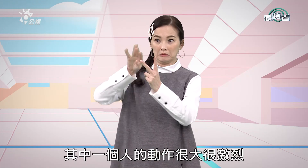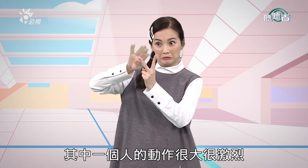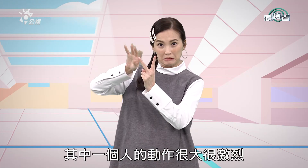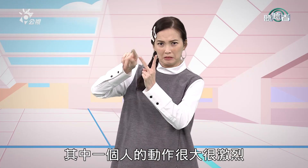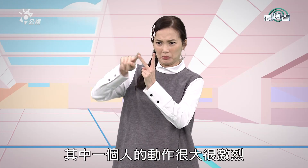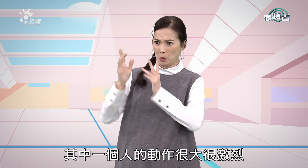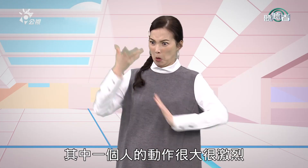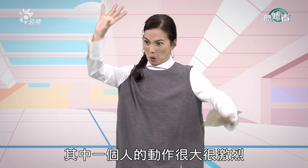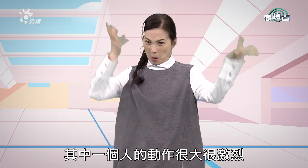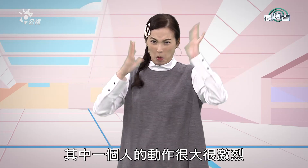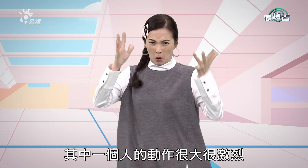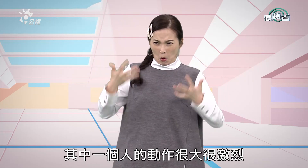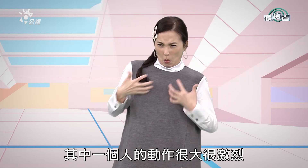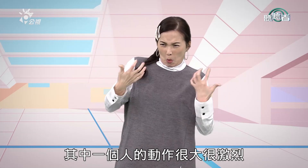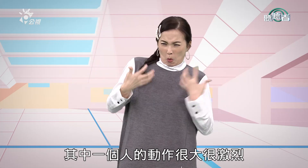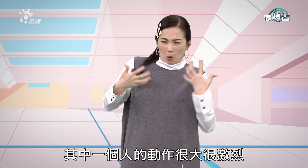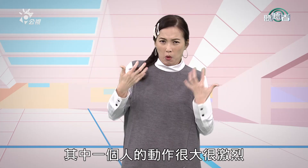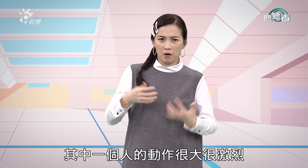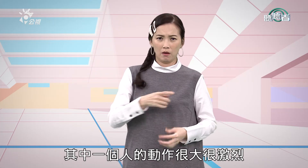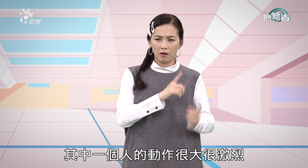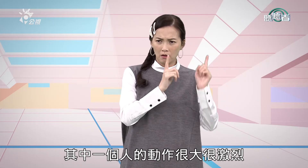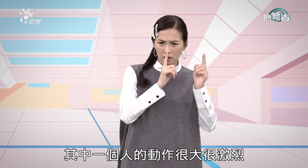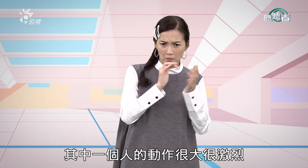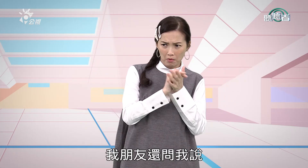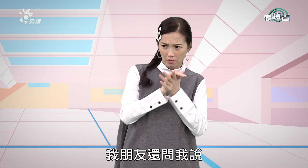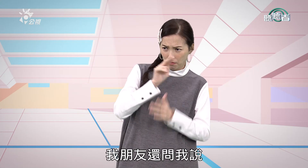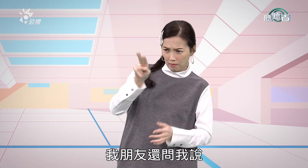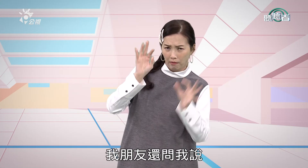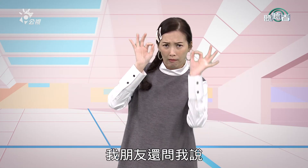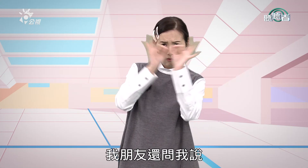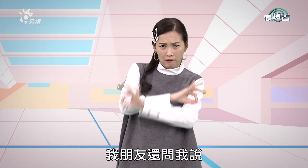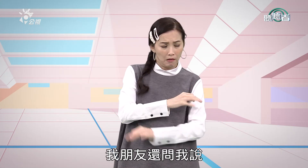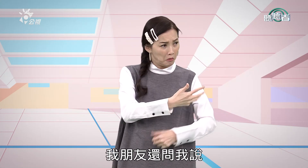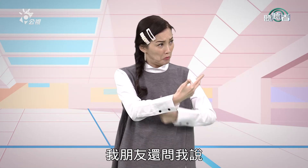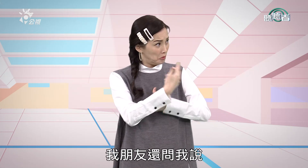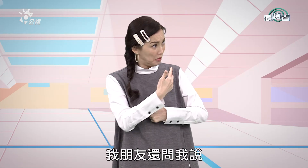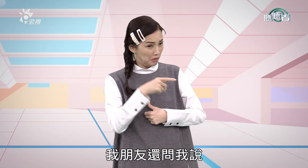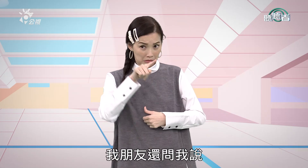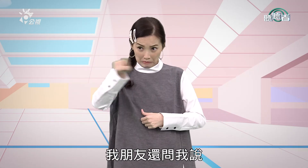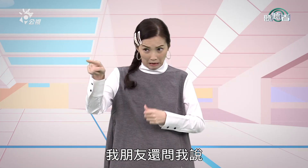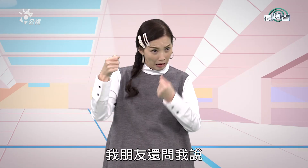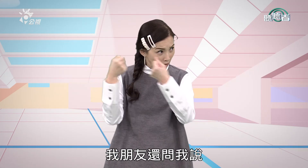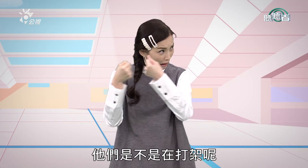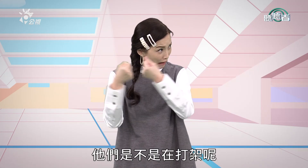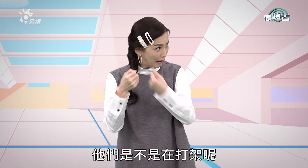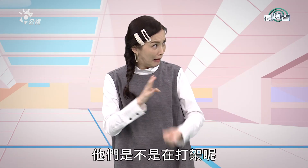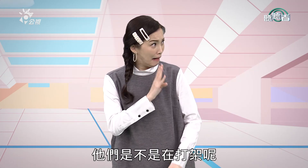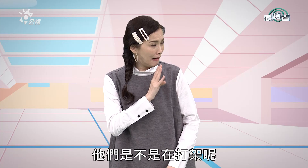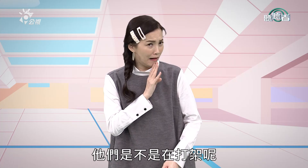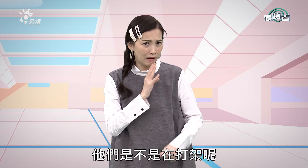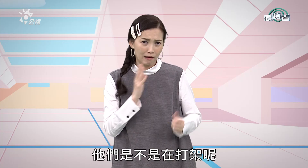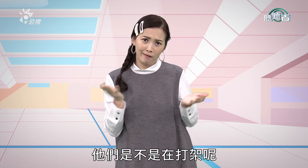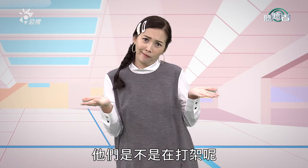作很大很激烈，我朋友还问我说：“哎，他们是不是在打架呢？”